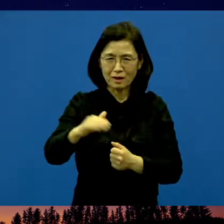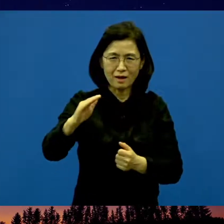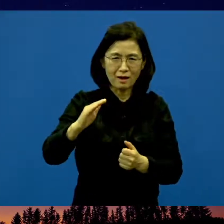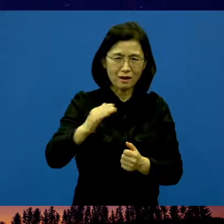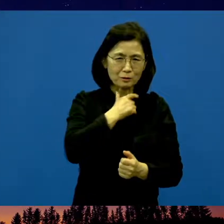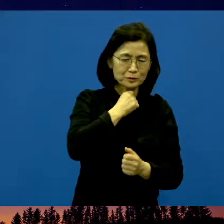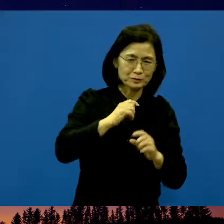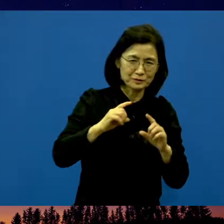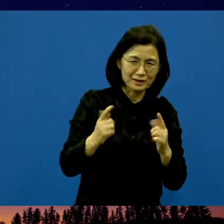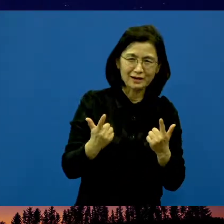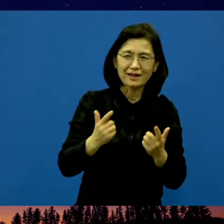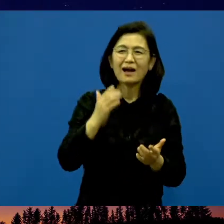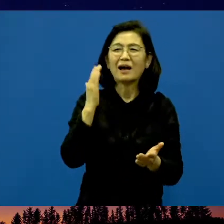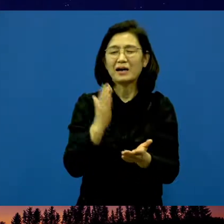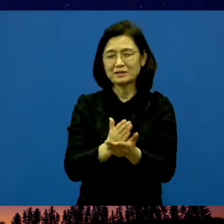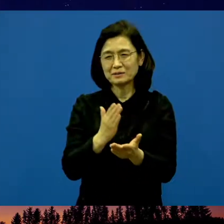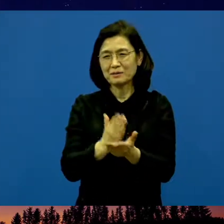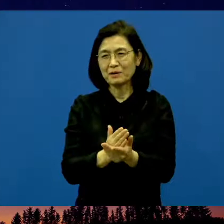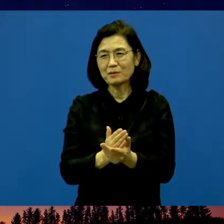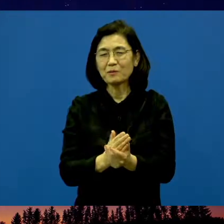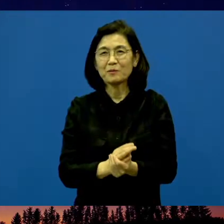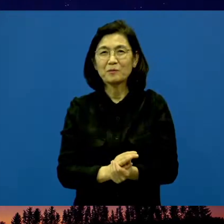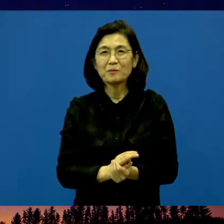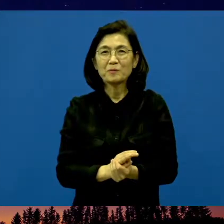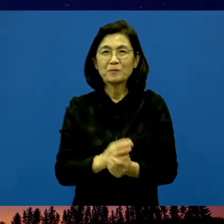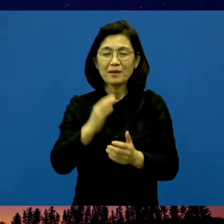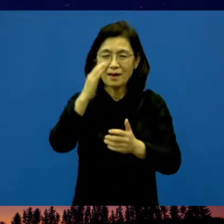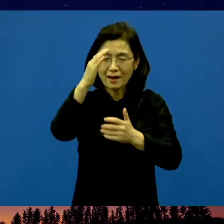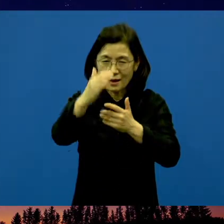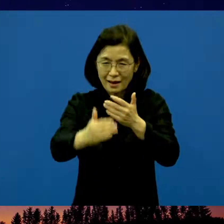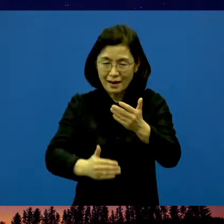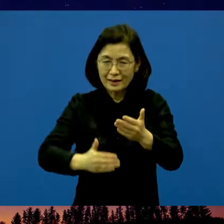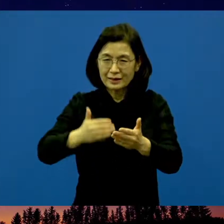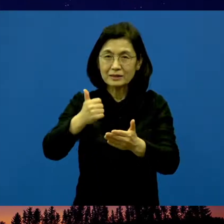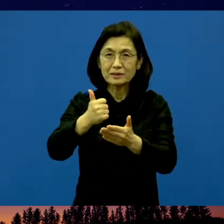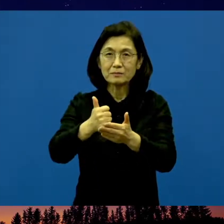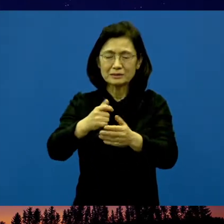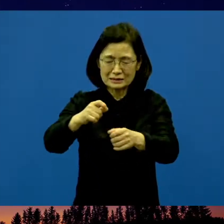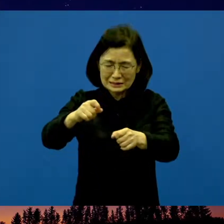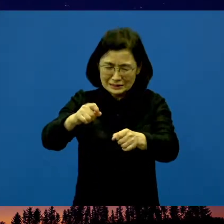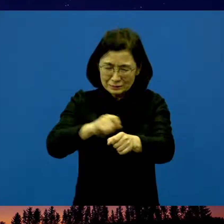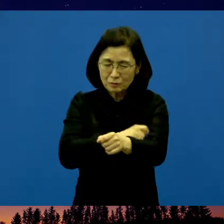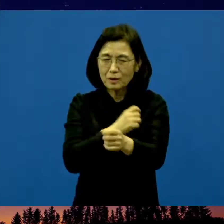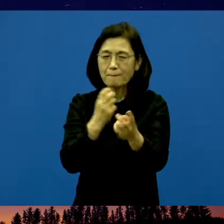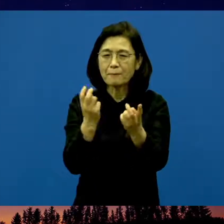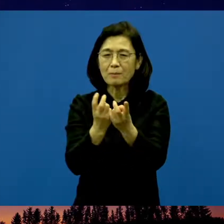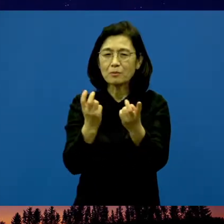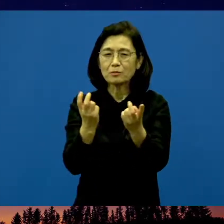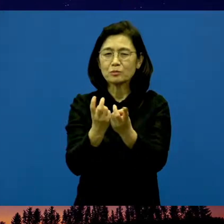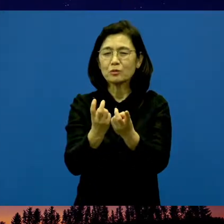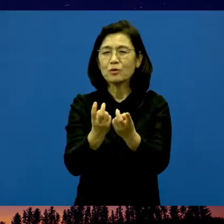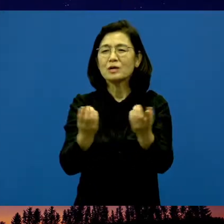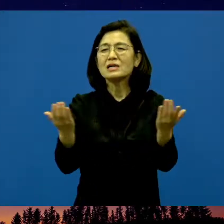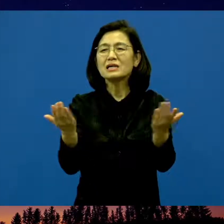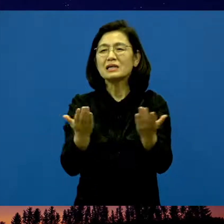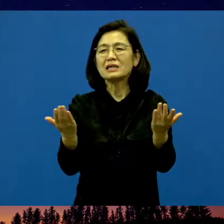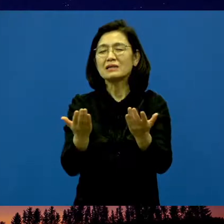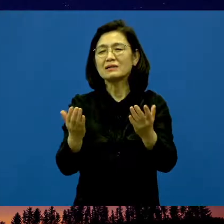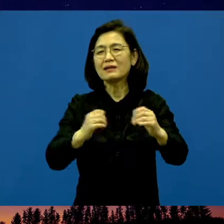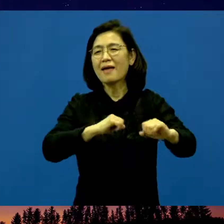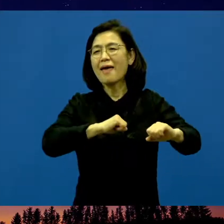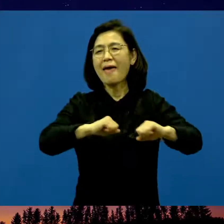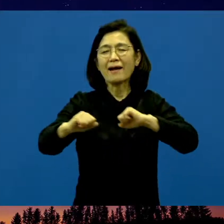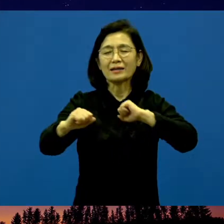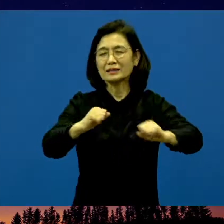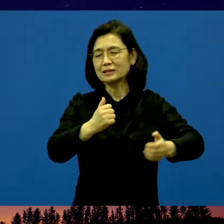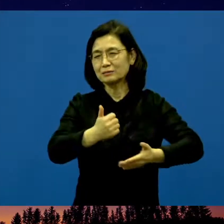없어요. 2000년의 기독교 역사 가운데서 하나님은 독특한 방식을 일을 해오셨어요. 하나님은 억지로 하나님의 일을